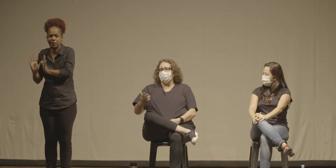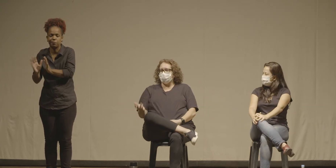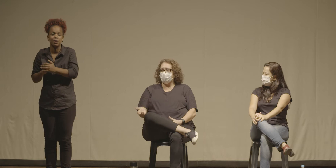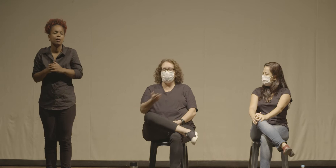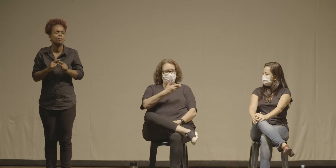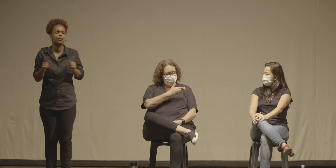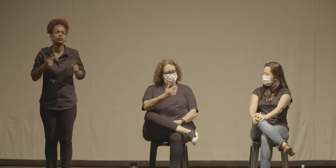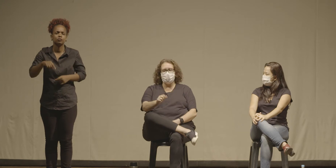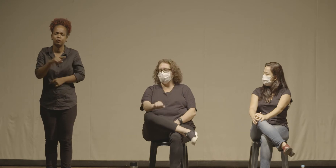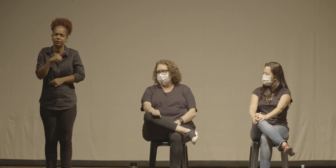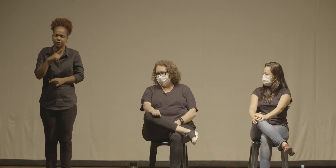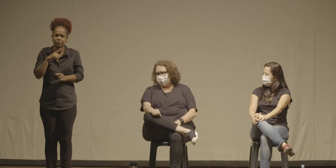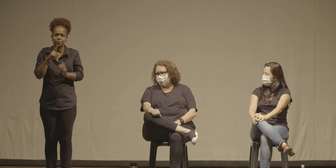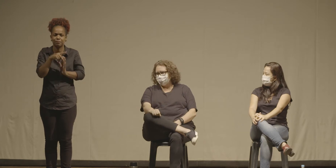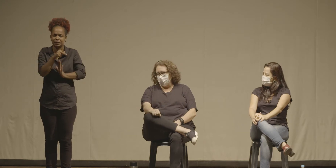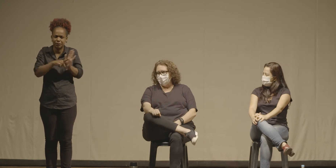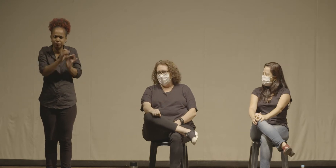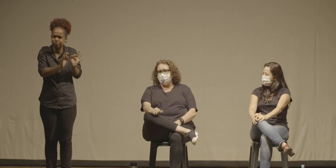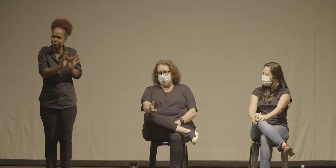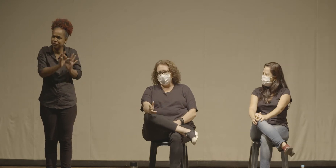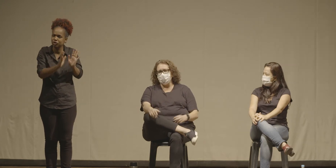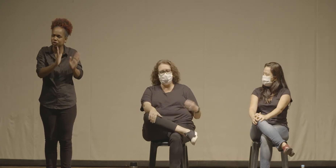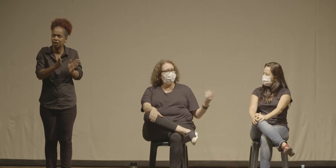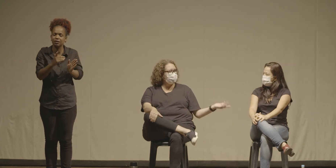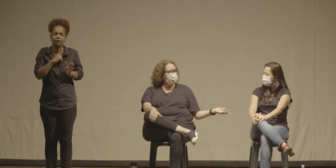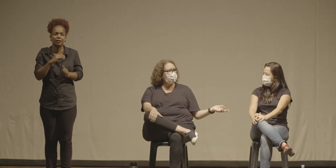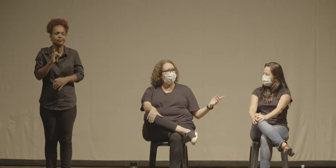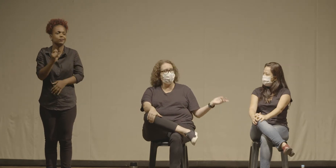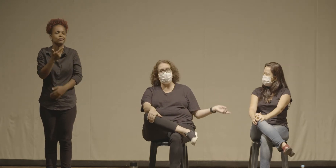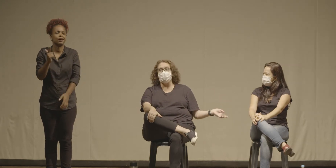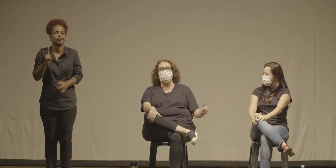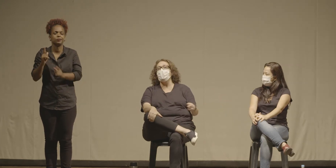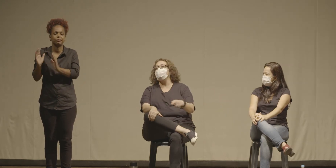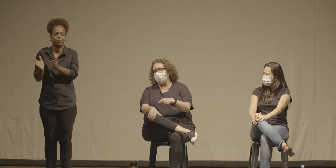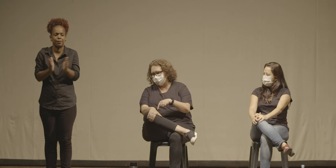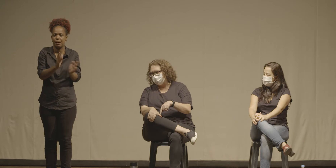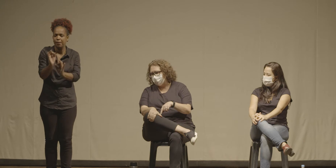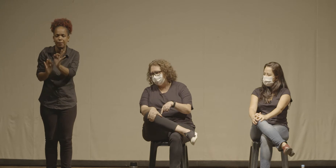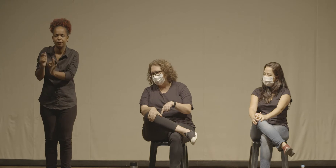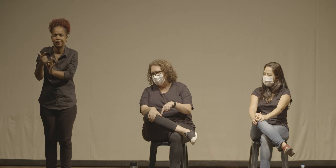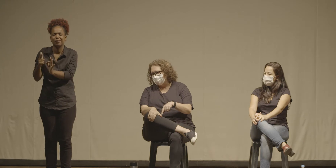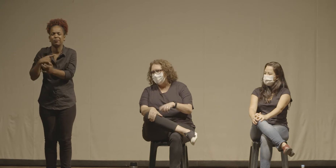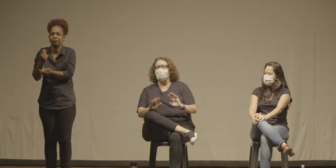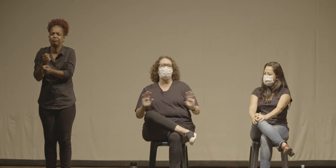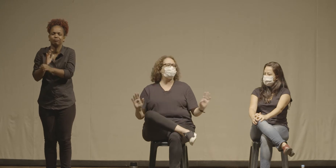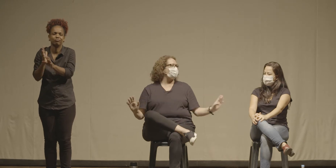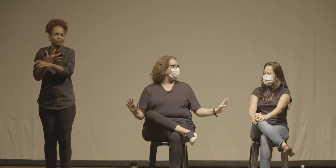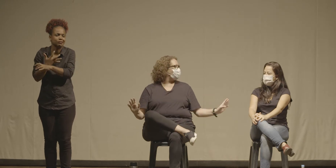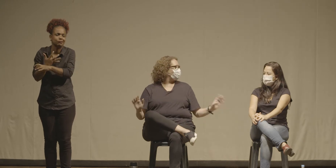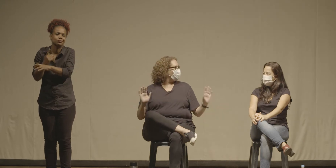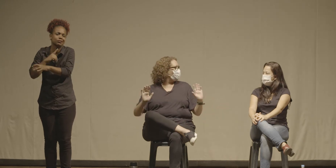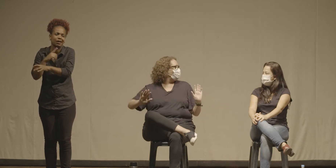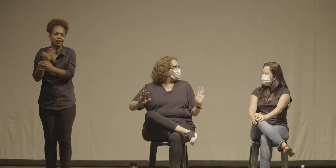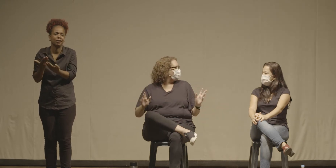Porque a gente teve planejamento, né? Talvez se a gente não tivesse tido planejamento por não ter dinheiro, a gente